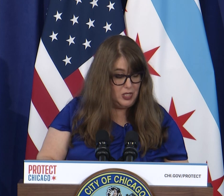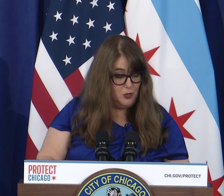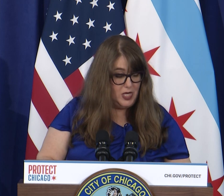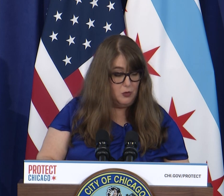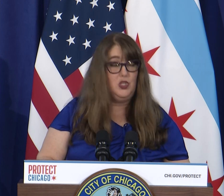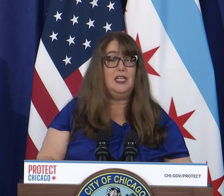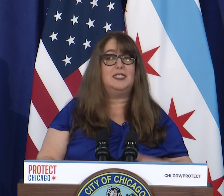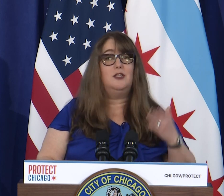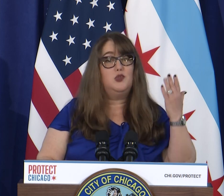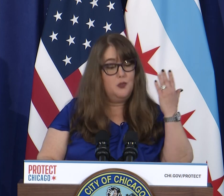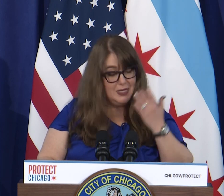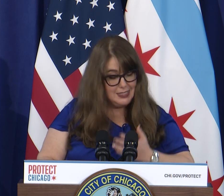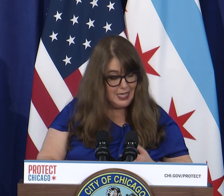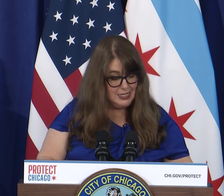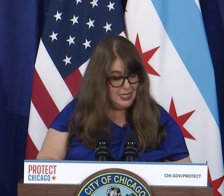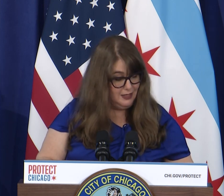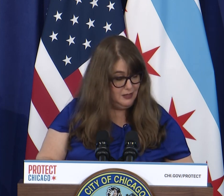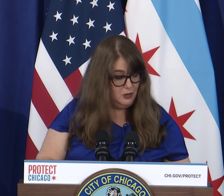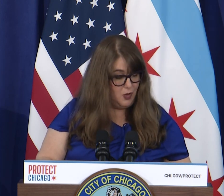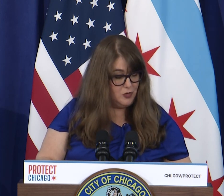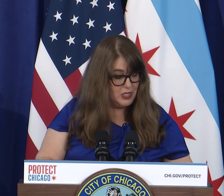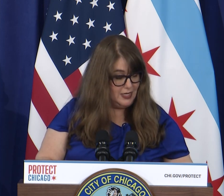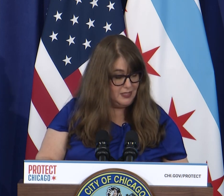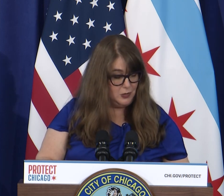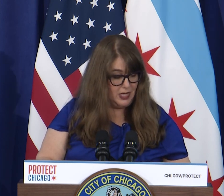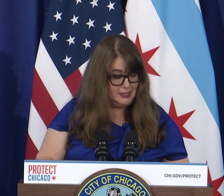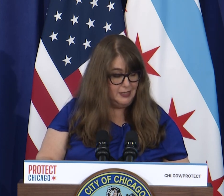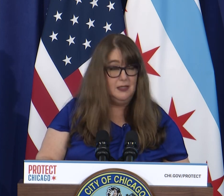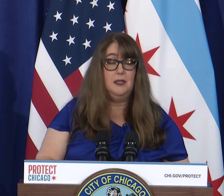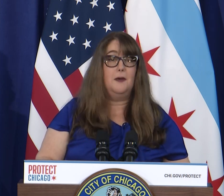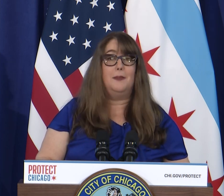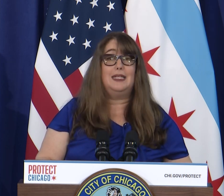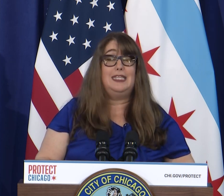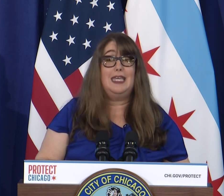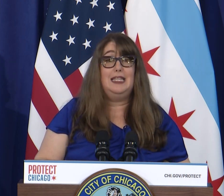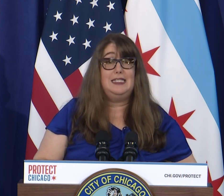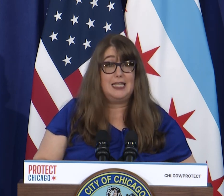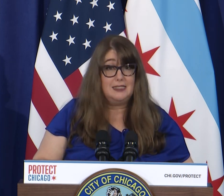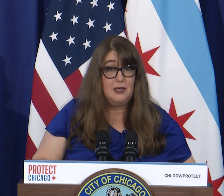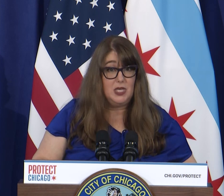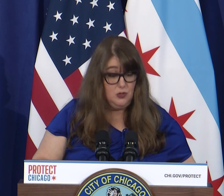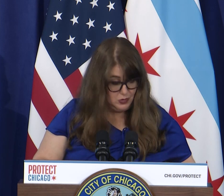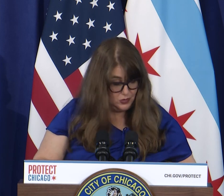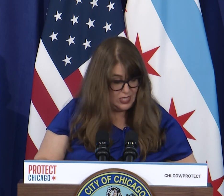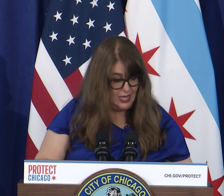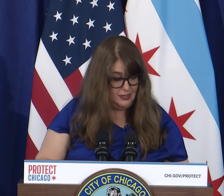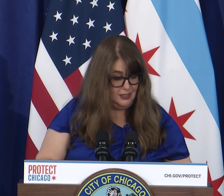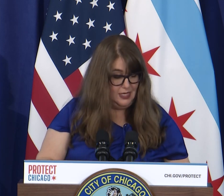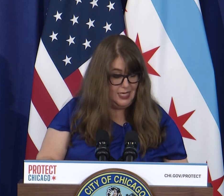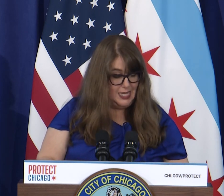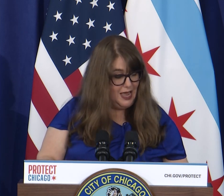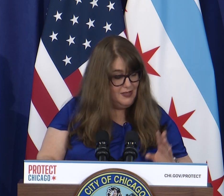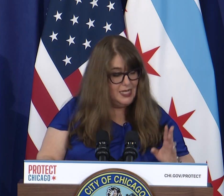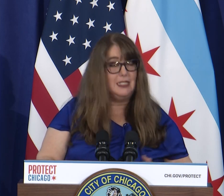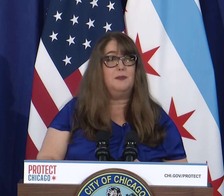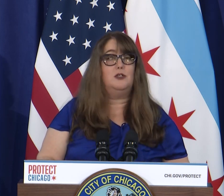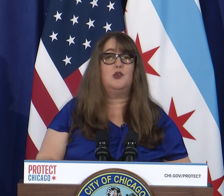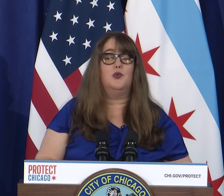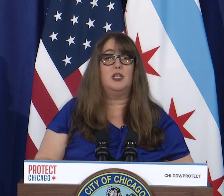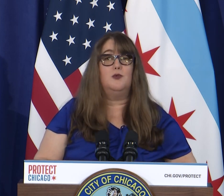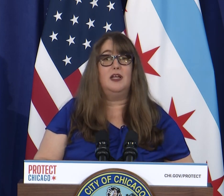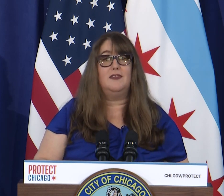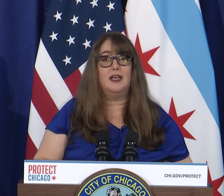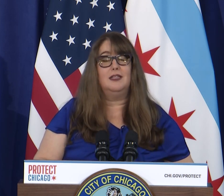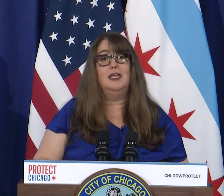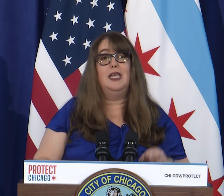siempre, continúe utilizando su mascarilla cuando salga de su casa, practique el distanciamiento social y lávese las manos